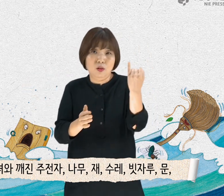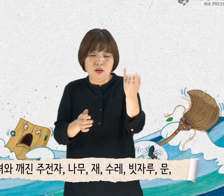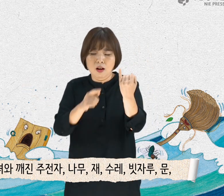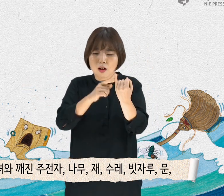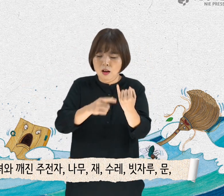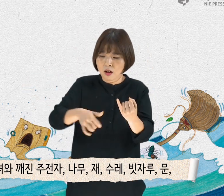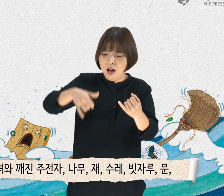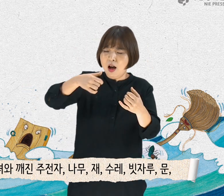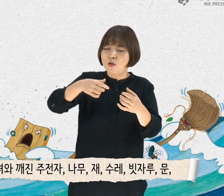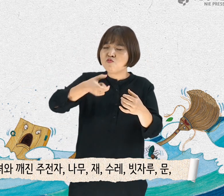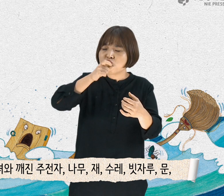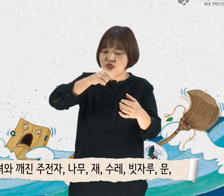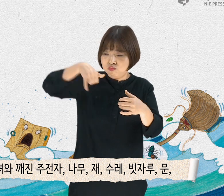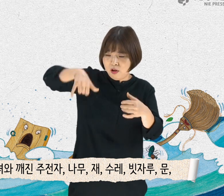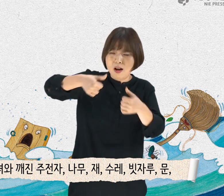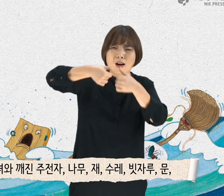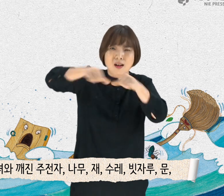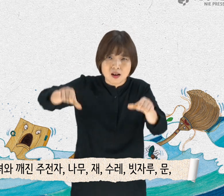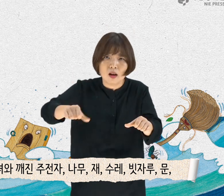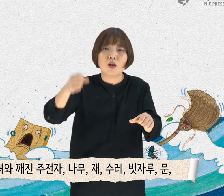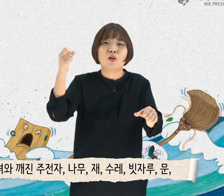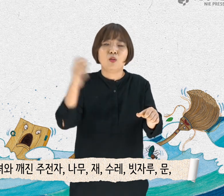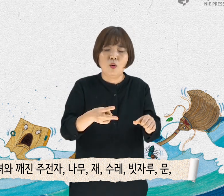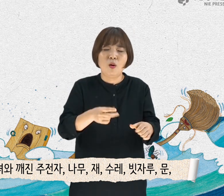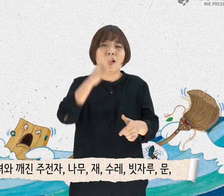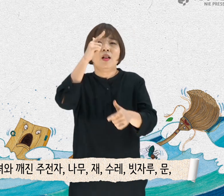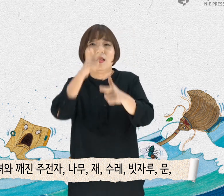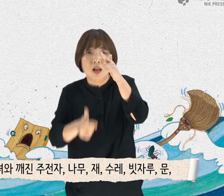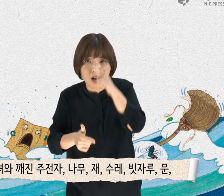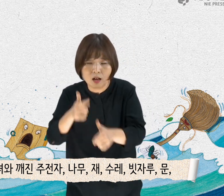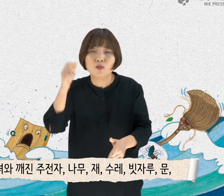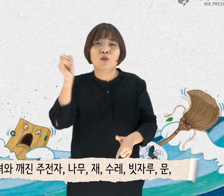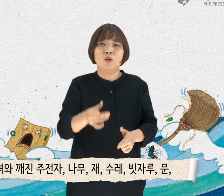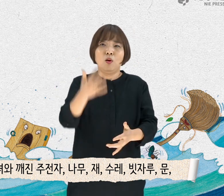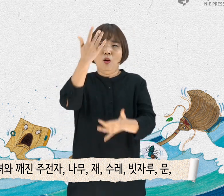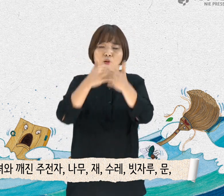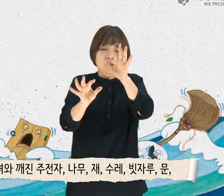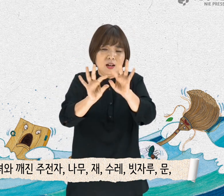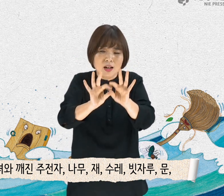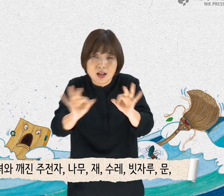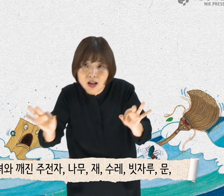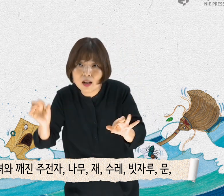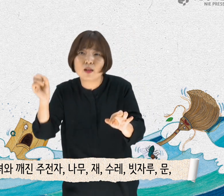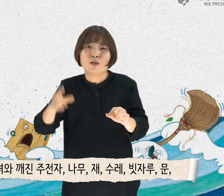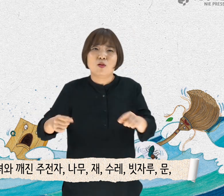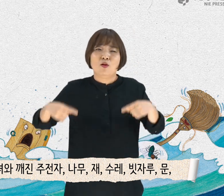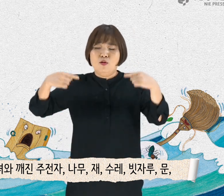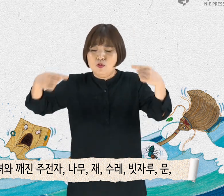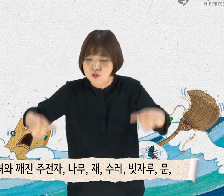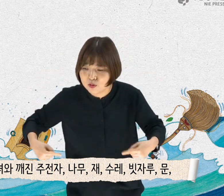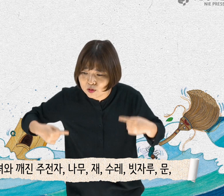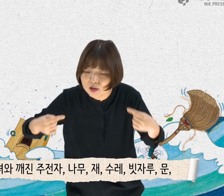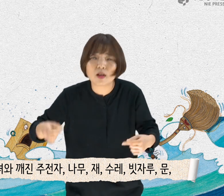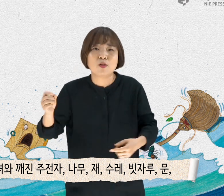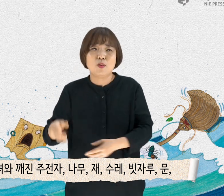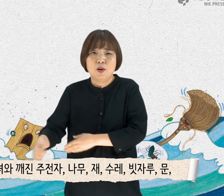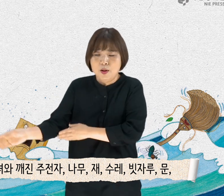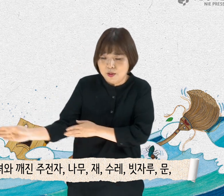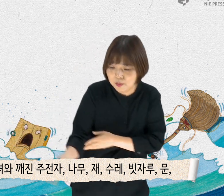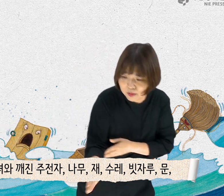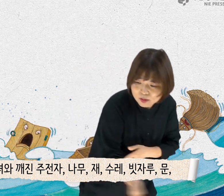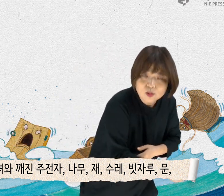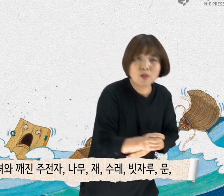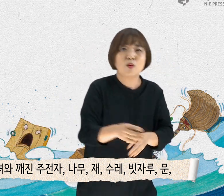강물은 소녀와 깨진 주전자, 나무, 재, 수레, 빗자루, 문,